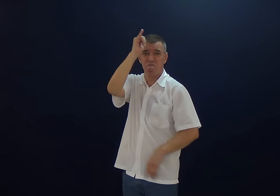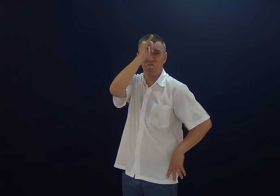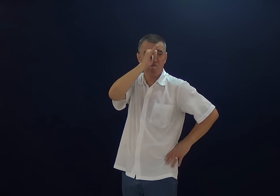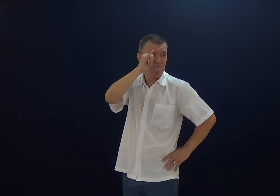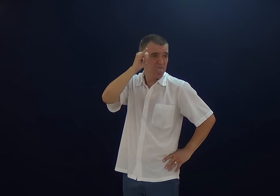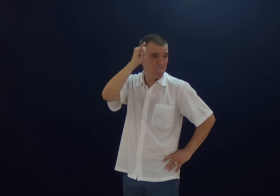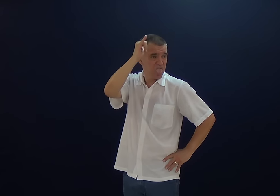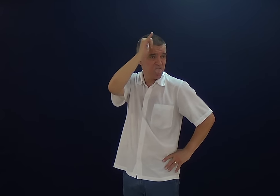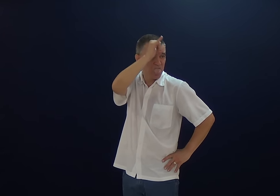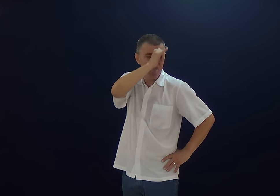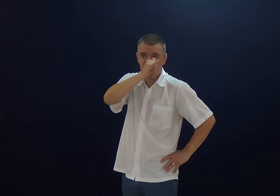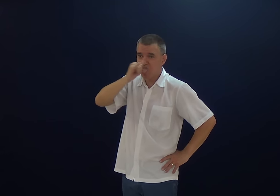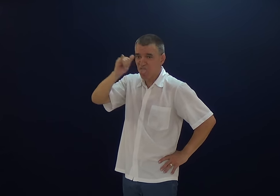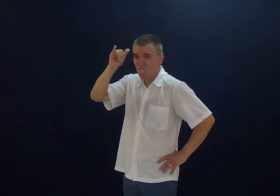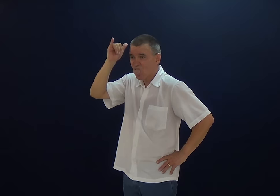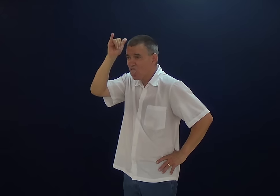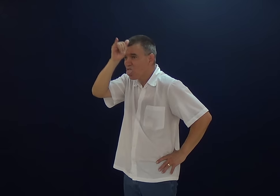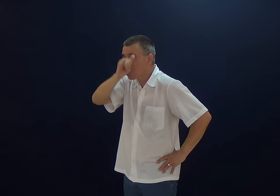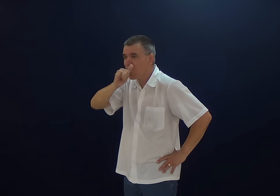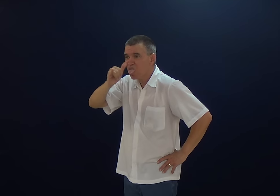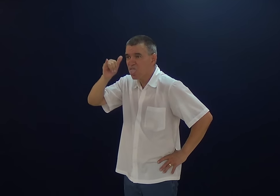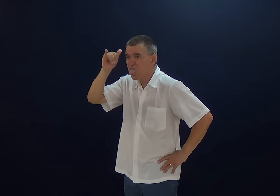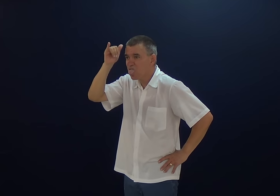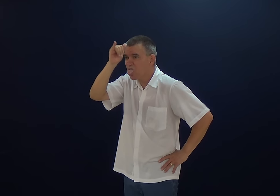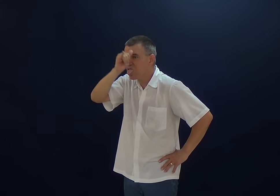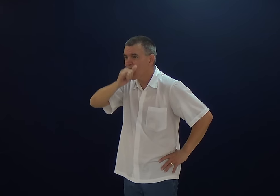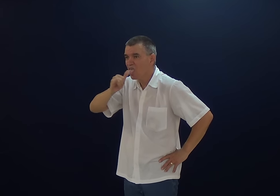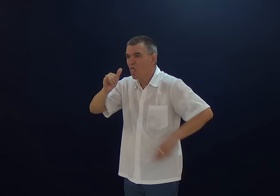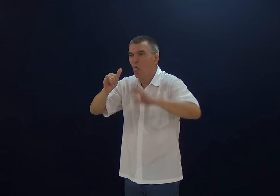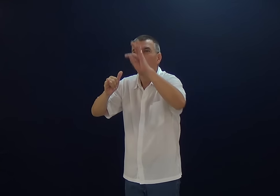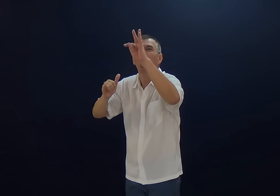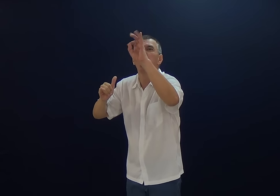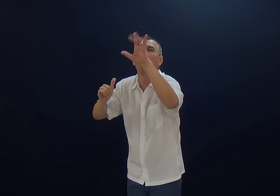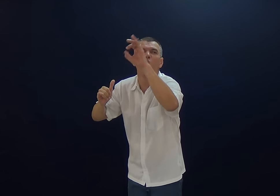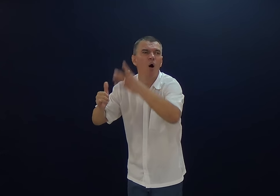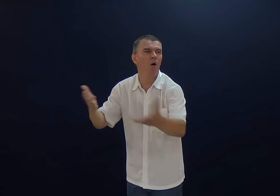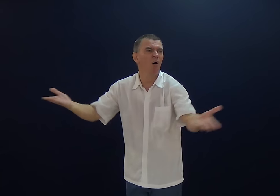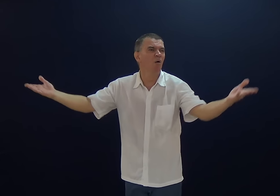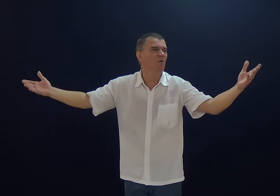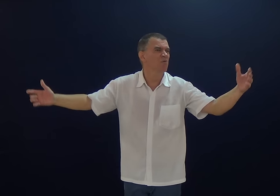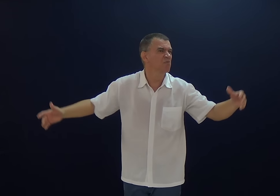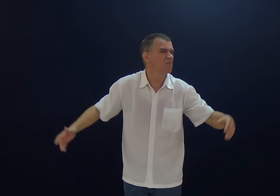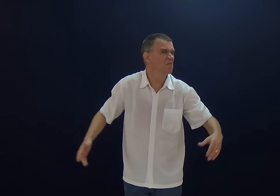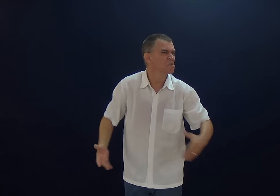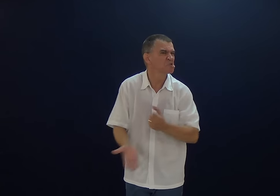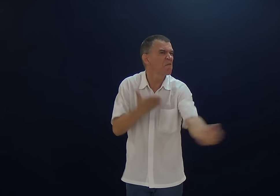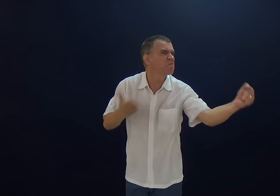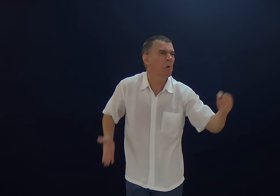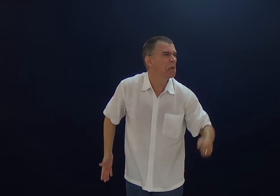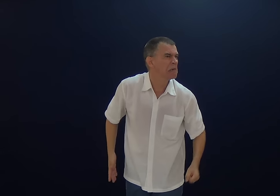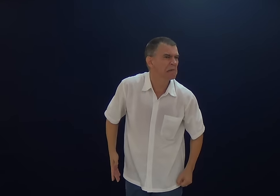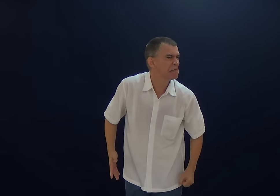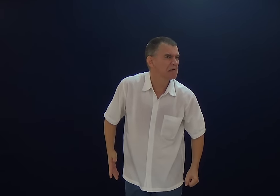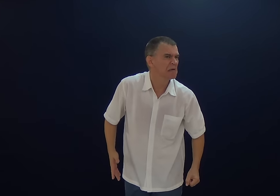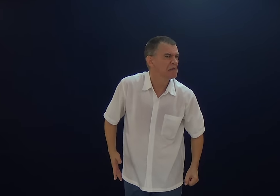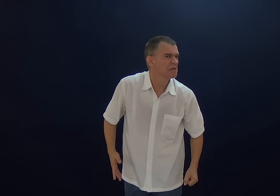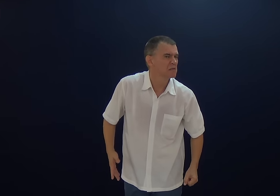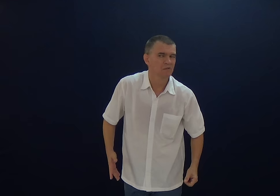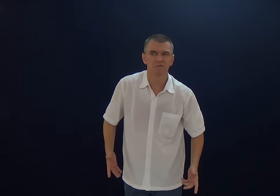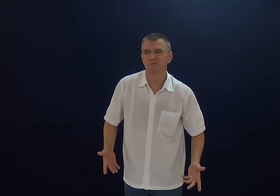esse sinal que me falaram Puxa vida então na realidade essa configuração que era de uma fofoca de alguém que me